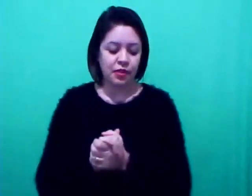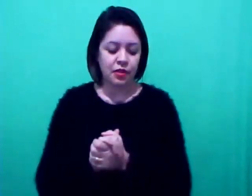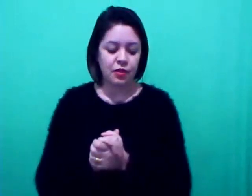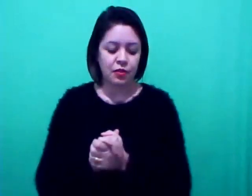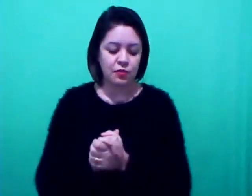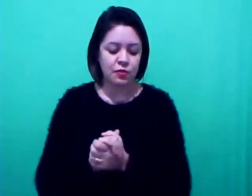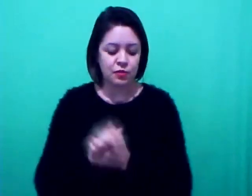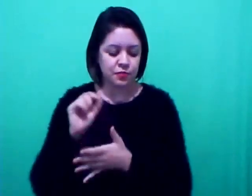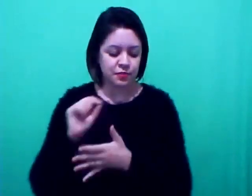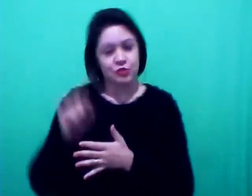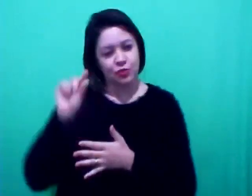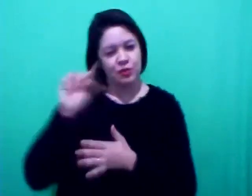Então,